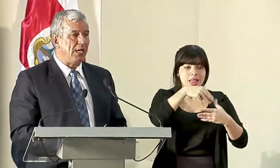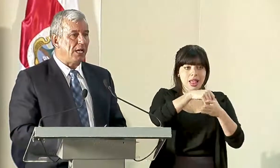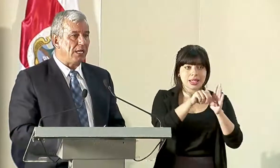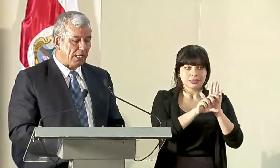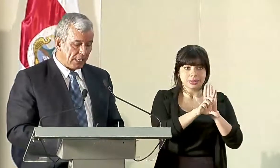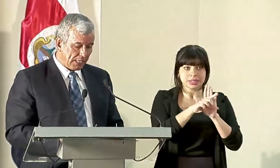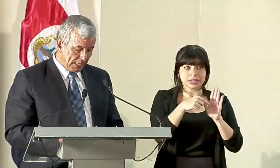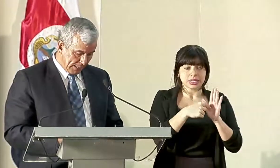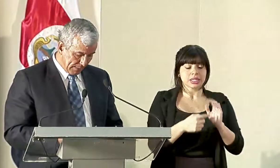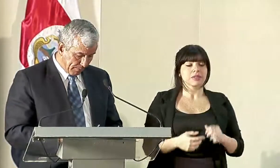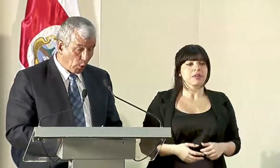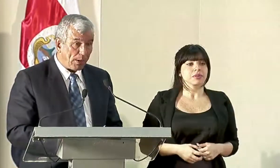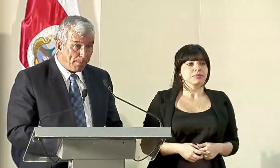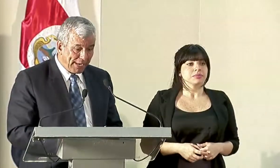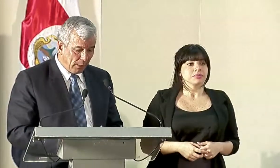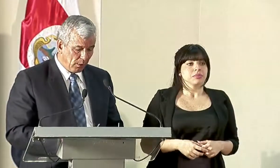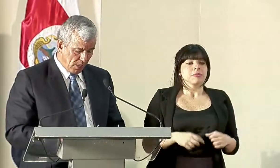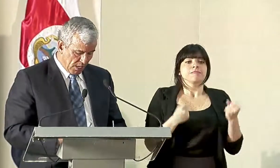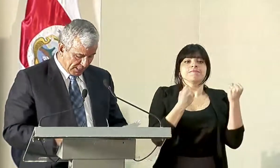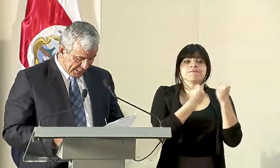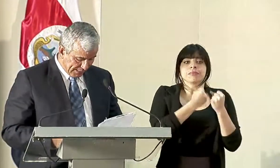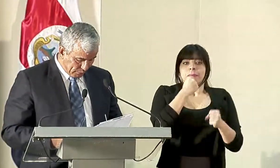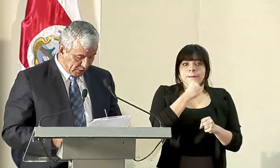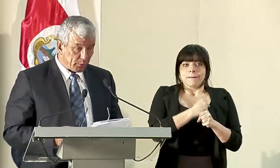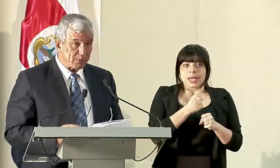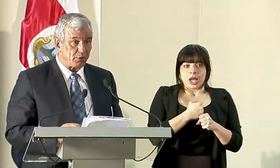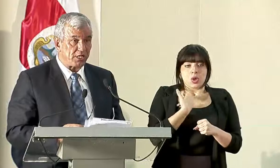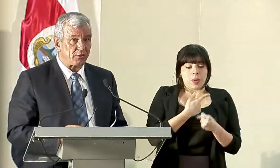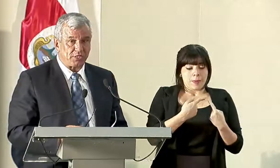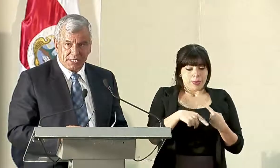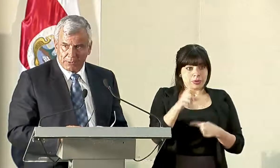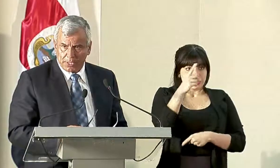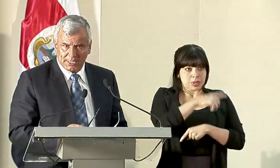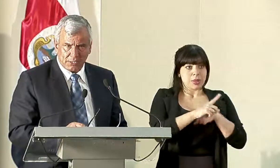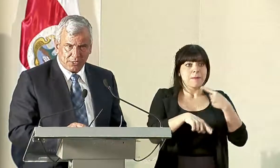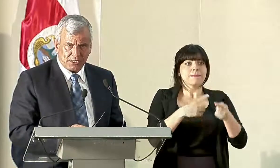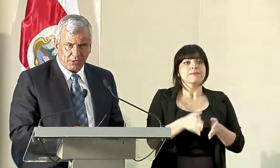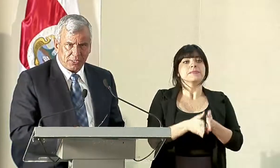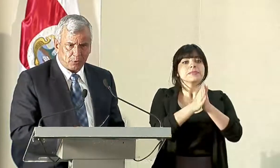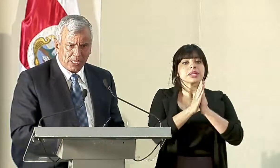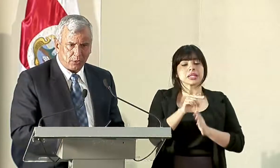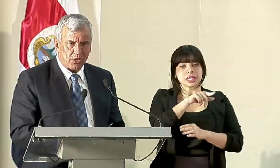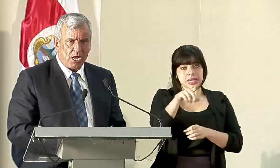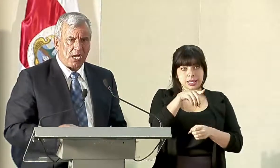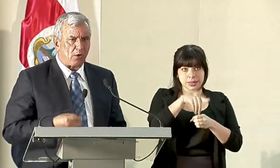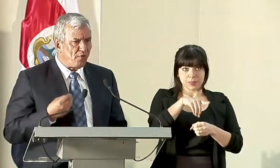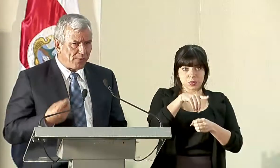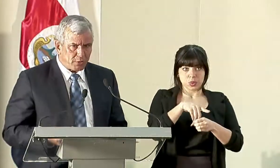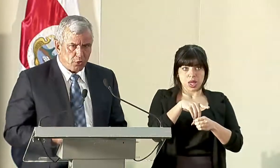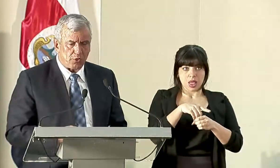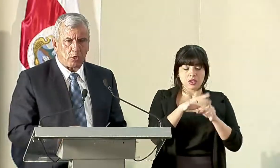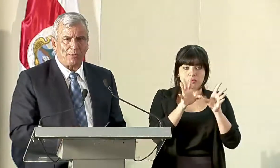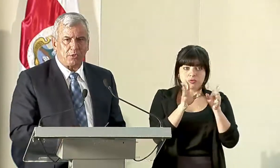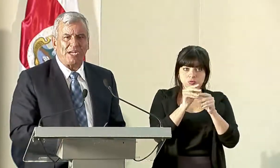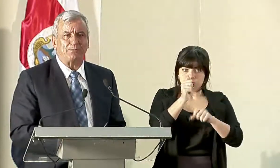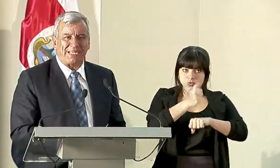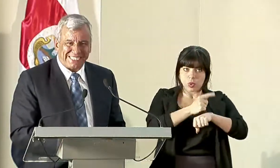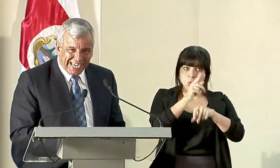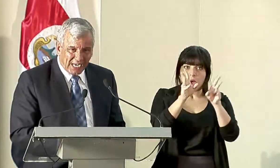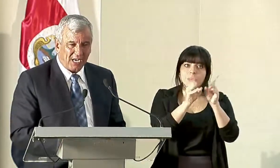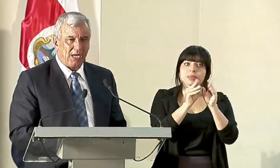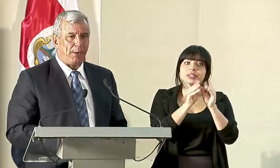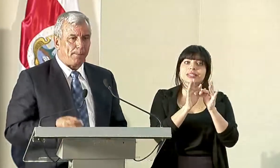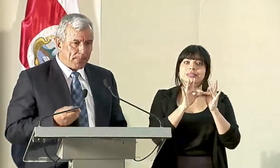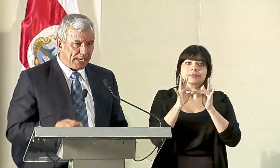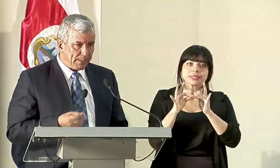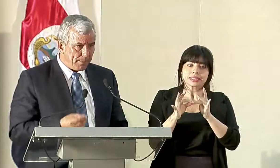legislativa pro empleo, y estaremos en los próximos días solicitándole a las señoras y señores diputados la conformación de una comisión